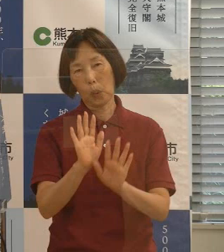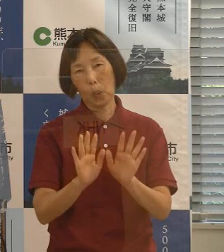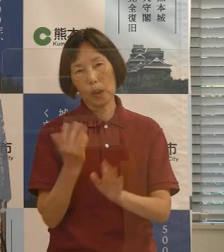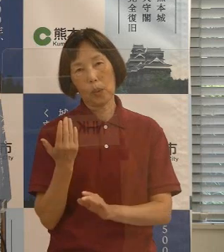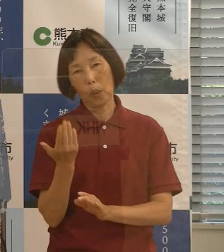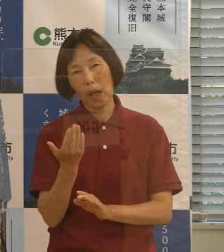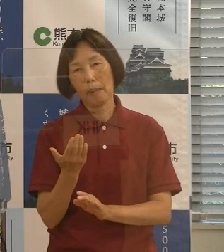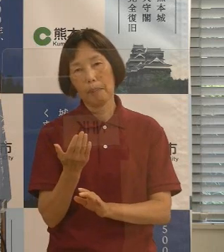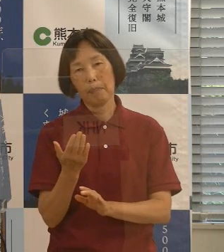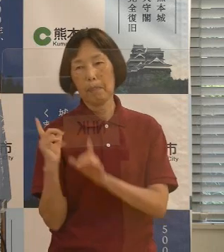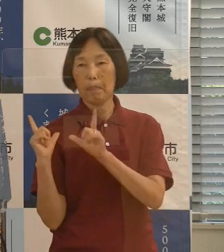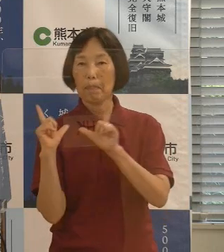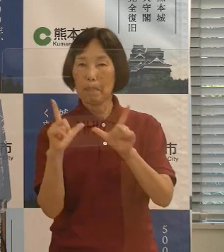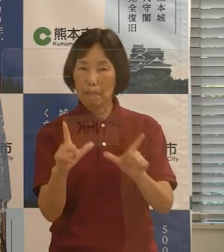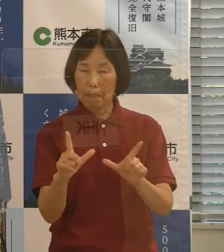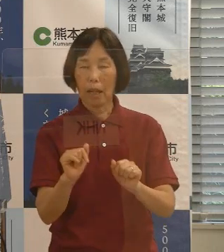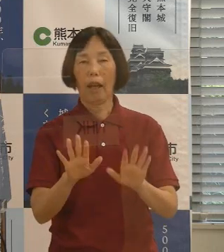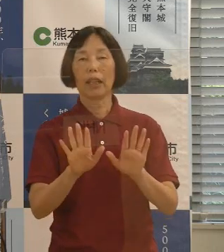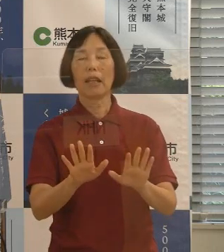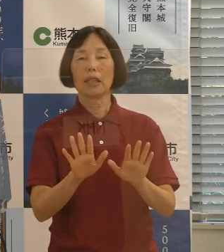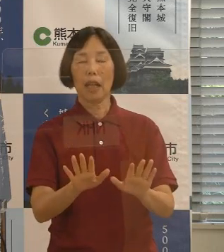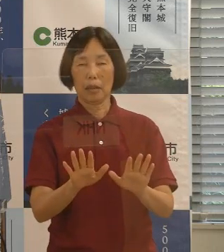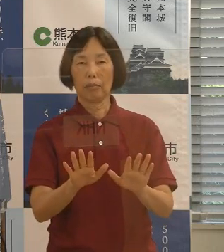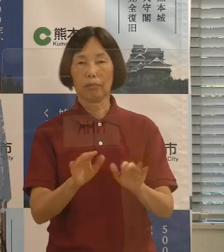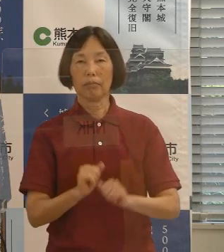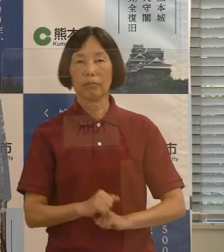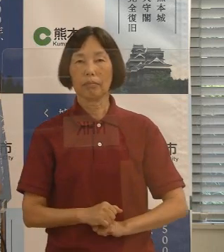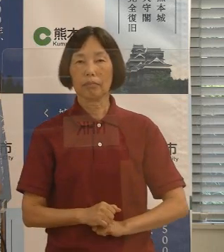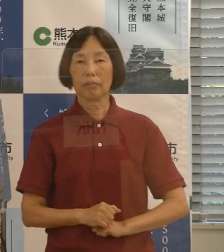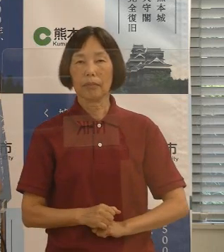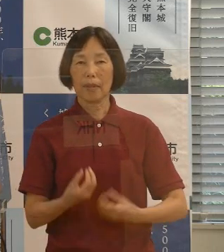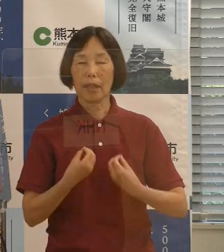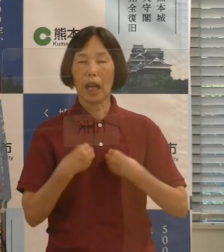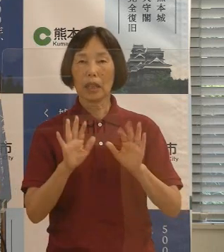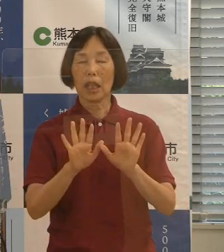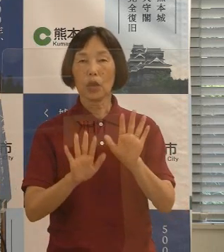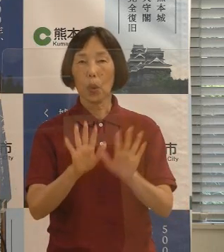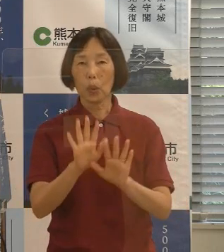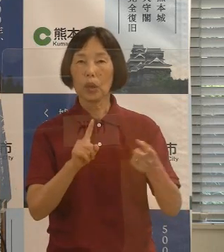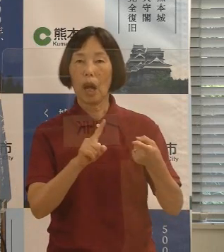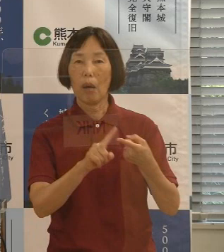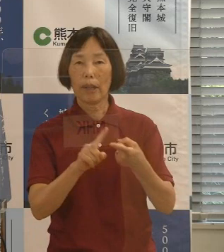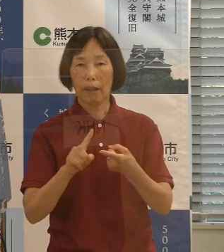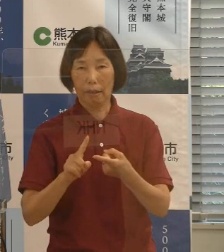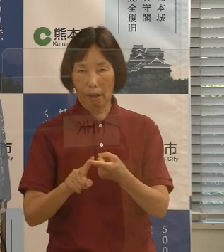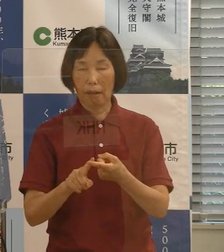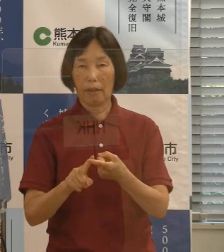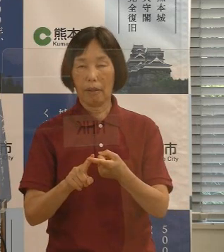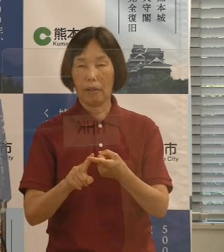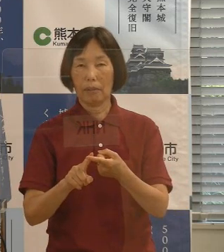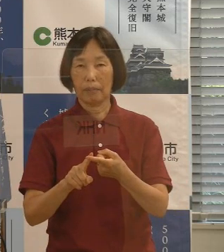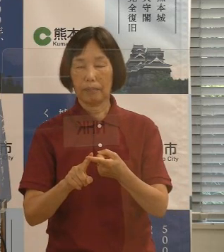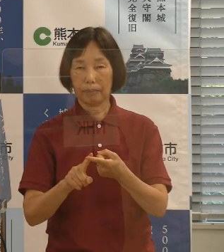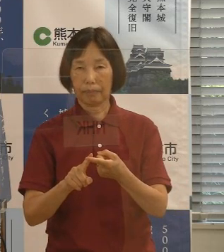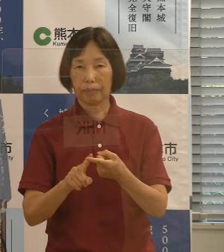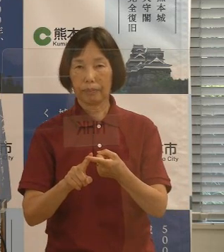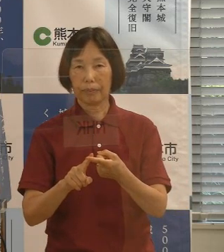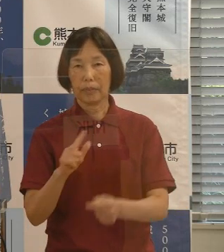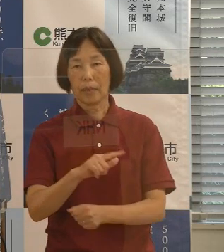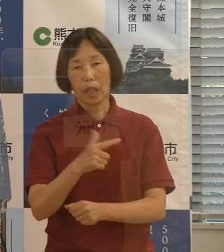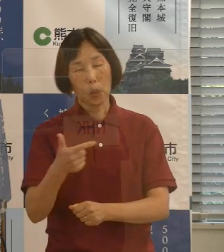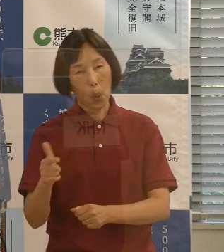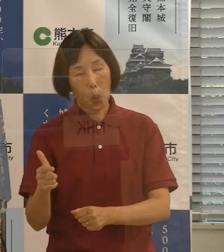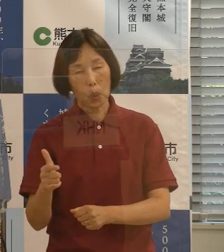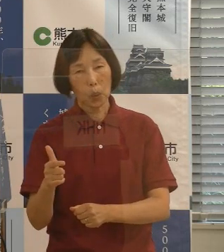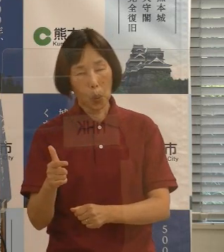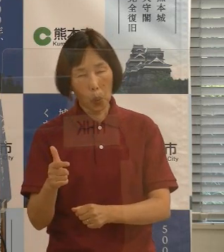い、 現在ですね、感染状況に応じてですね、まあ、いろいろと積極